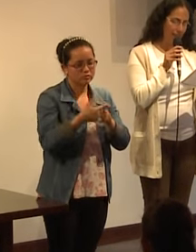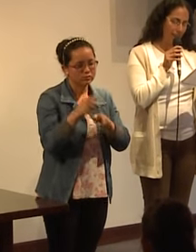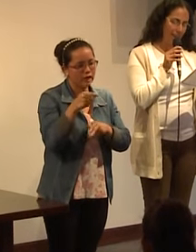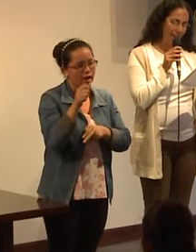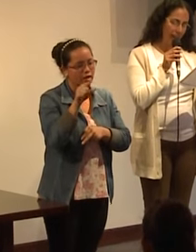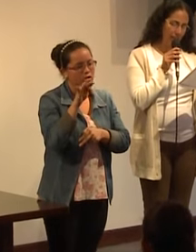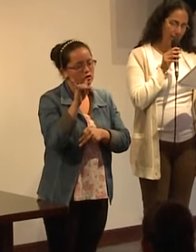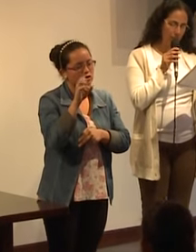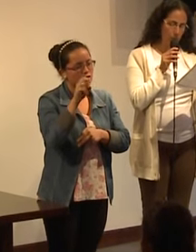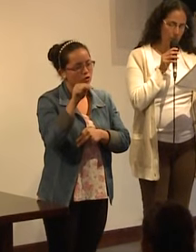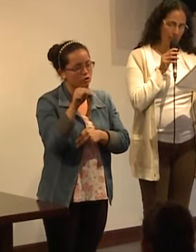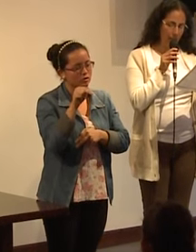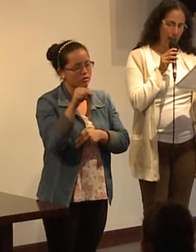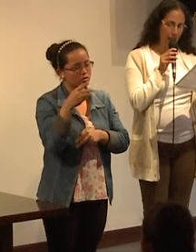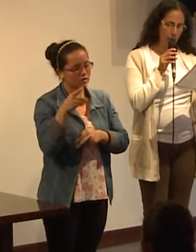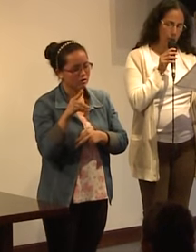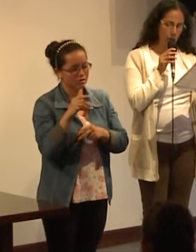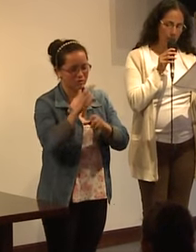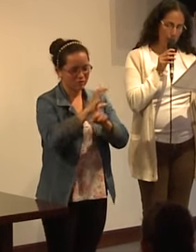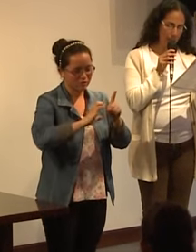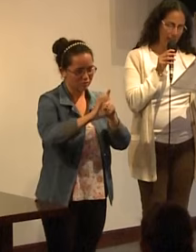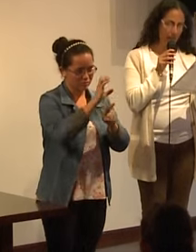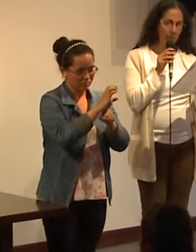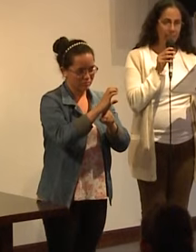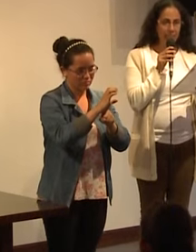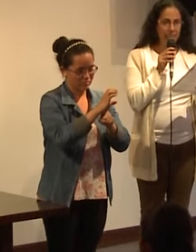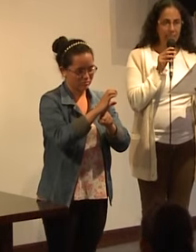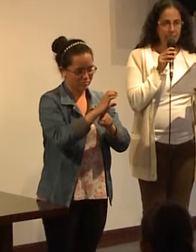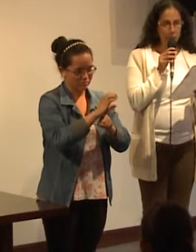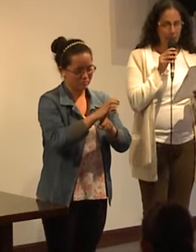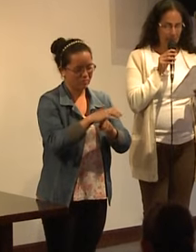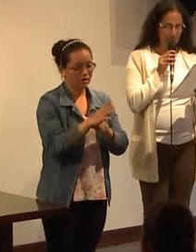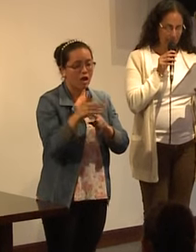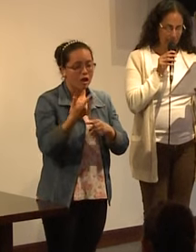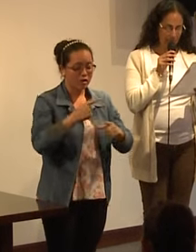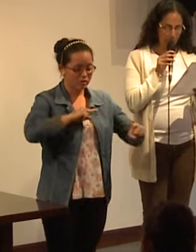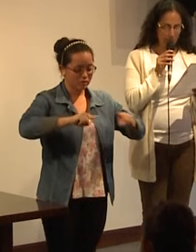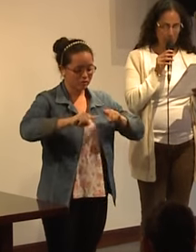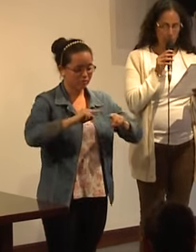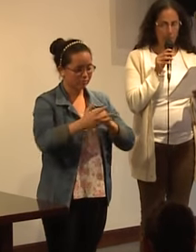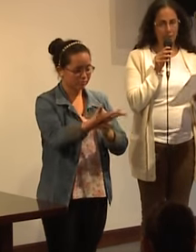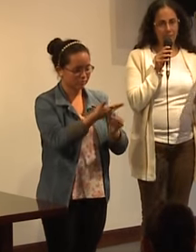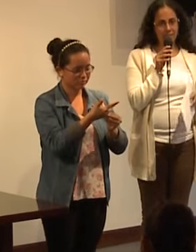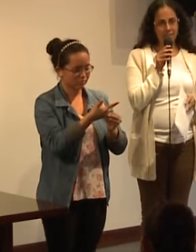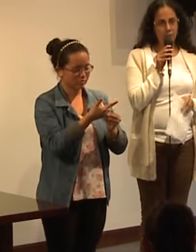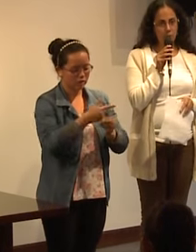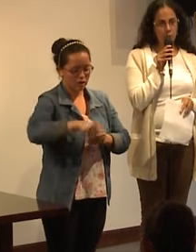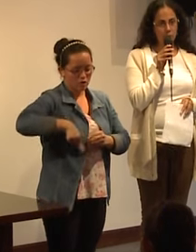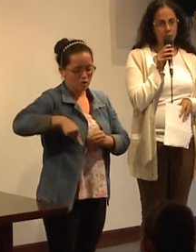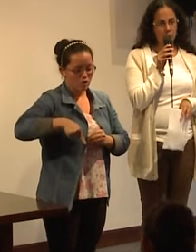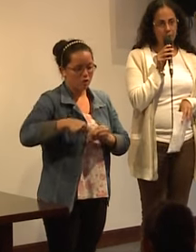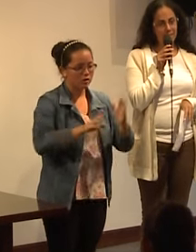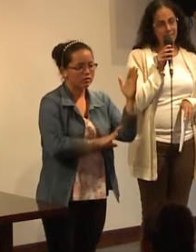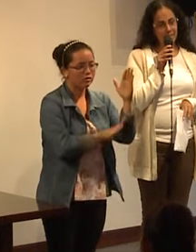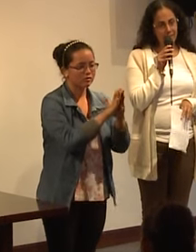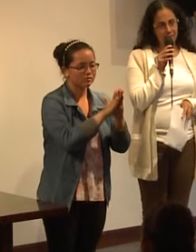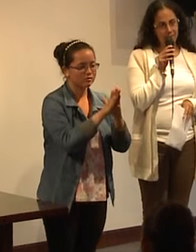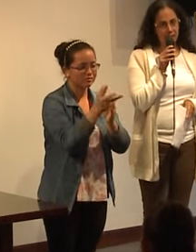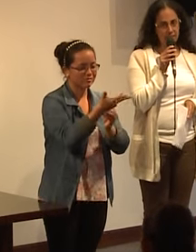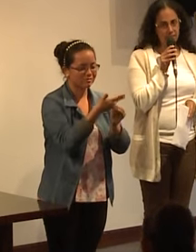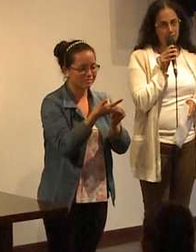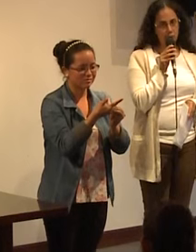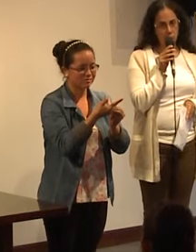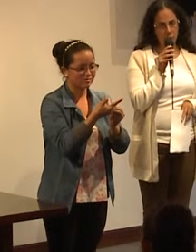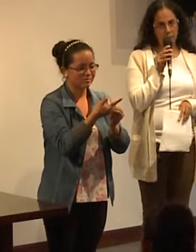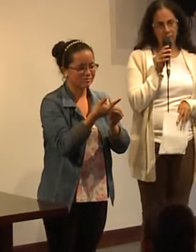Cultura de EAN y Universidad Antonio de Nebrija y director artístico de la Escuela para el Desarrollo de las